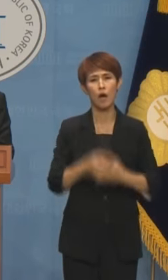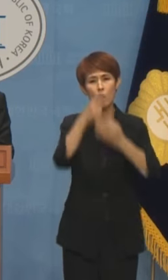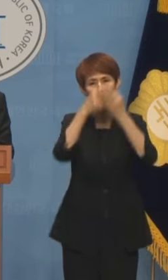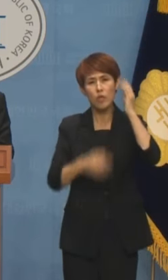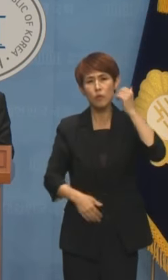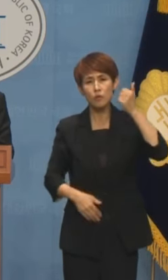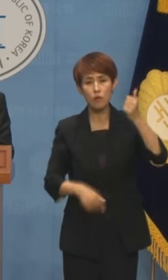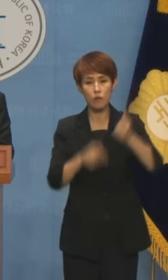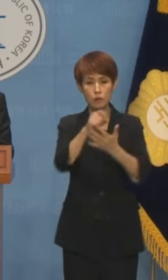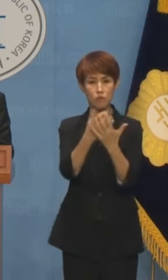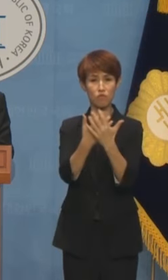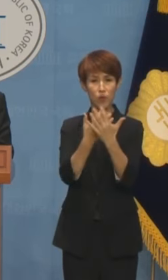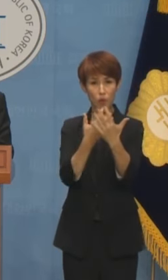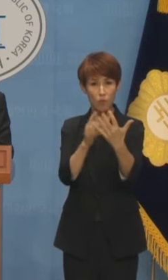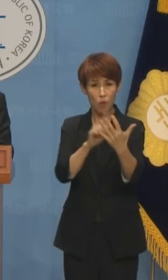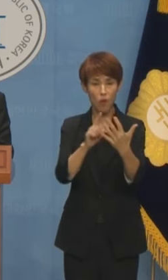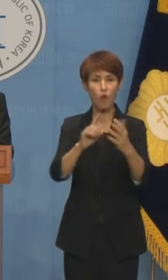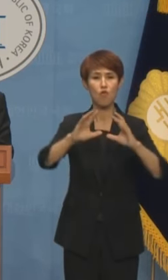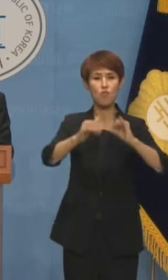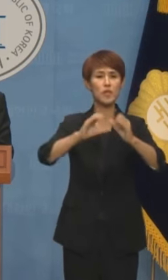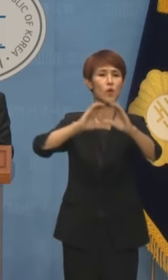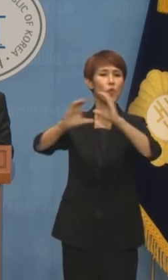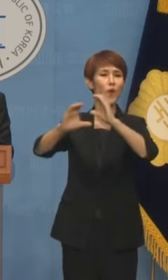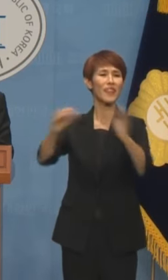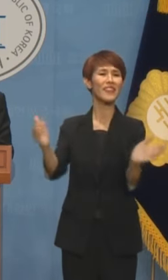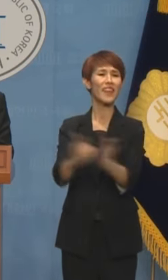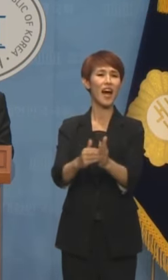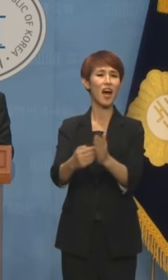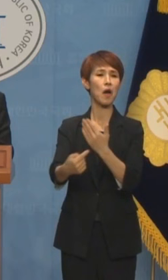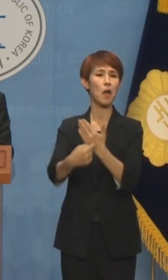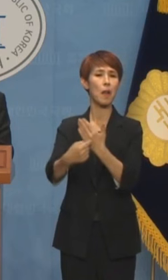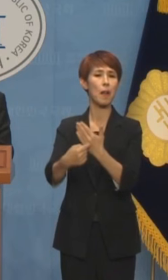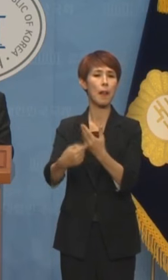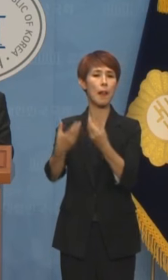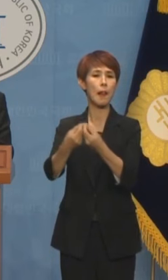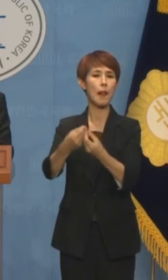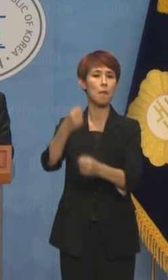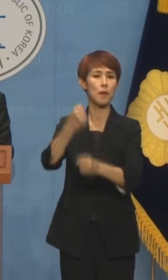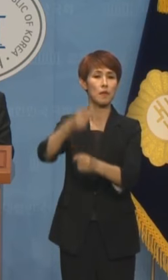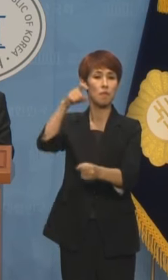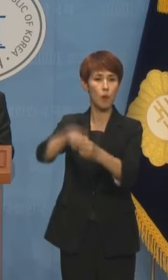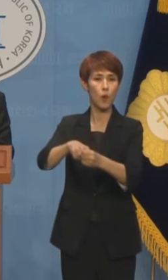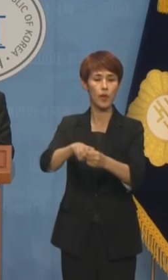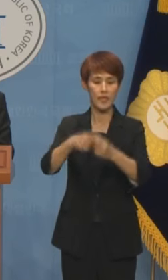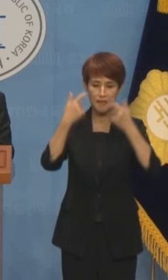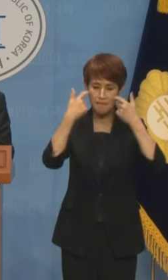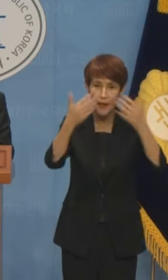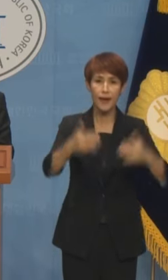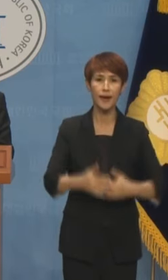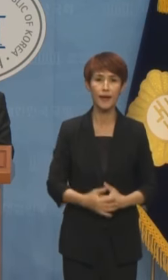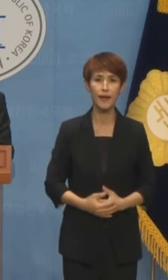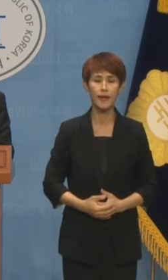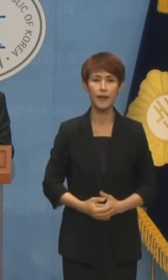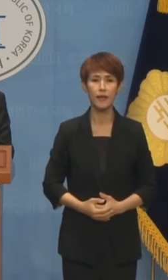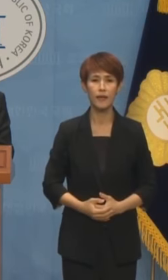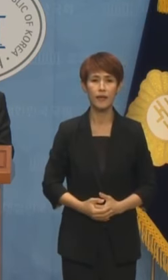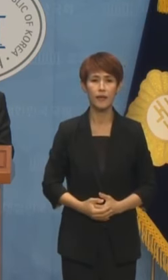대통령의 이번 기자회견은 국민과 소통했다는 알리바이를 만들기 위한 자리였음이 증명된 것입니다.